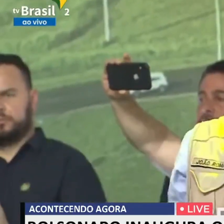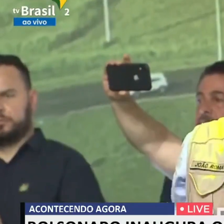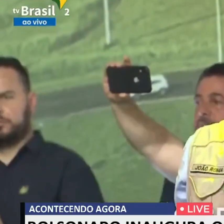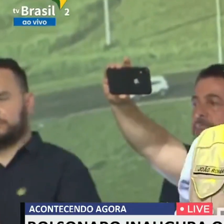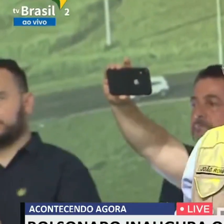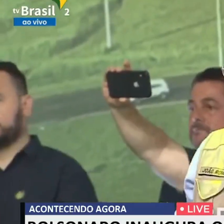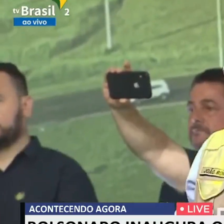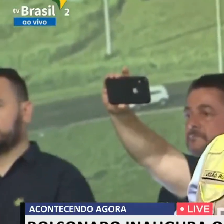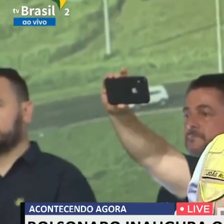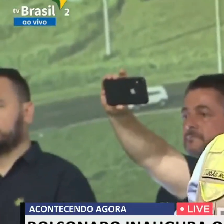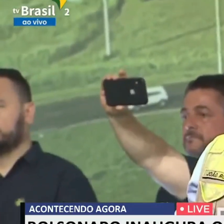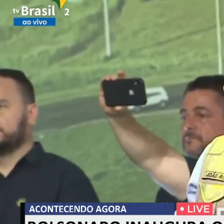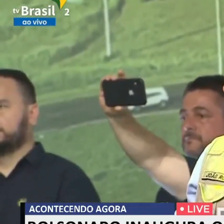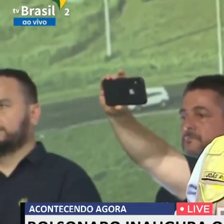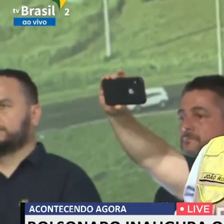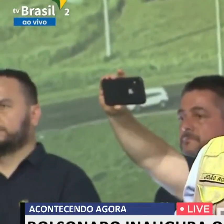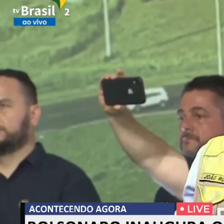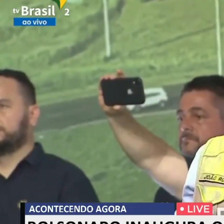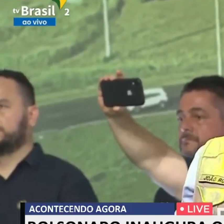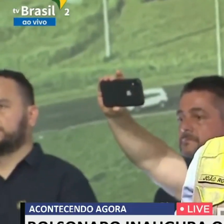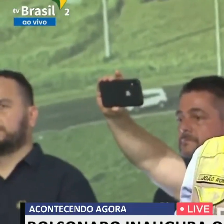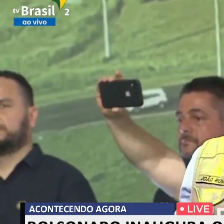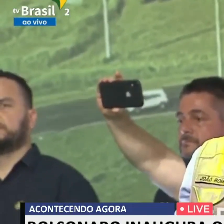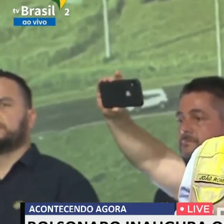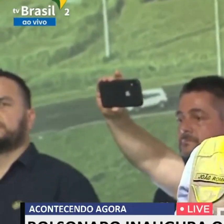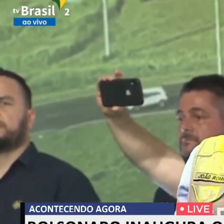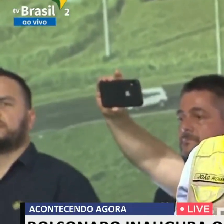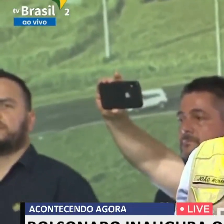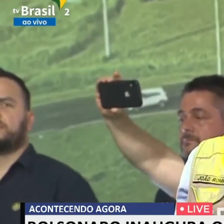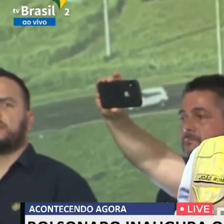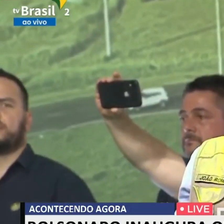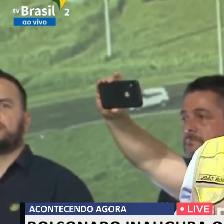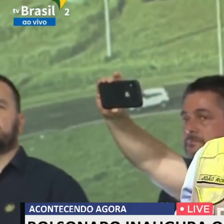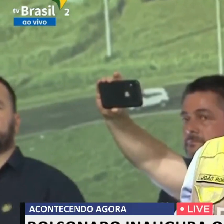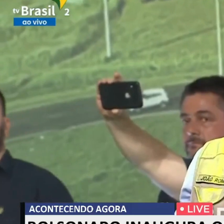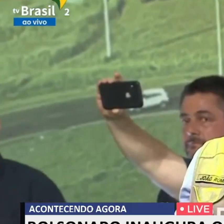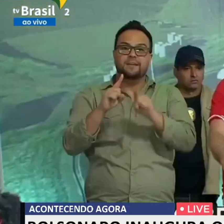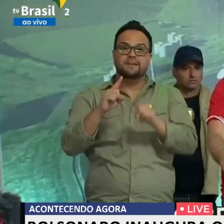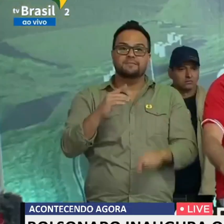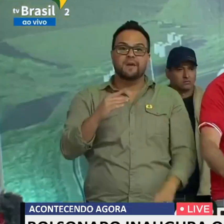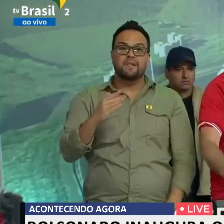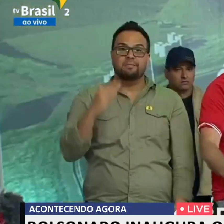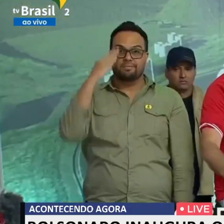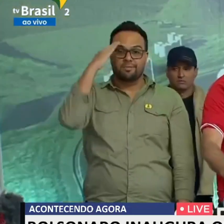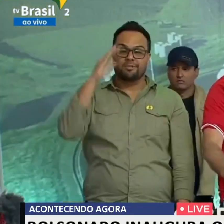que lá atrás, bem lá atrás, também foi tenente do Exército Brasileiro.